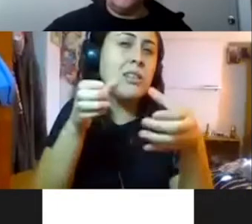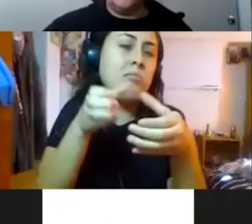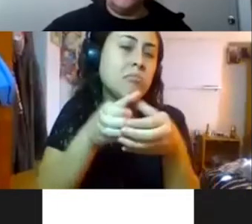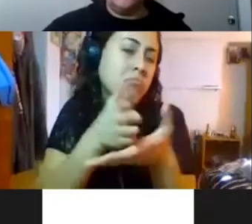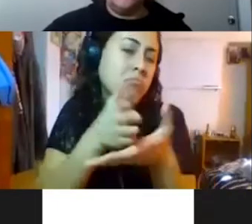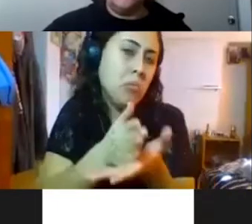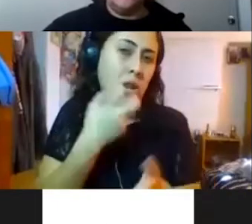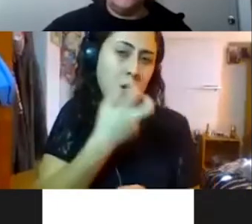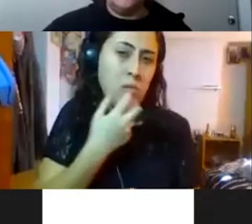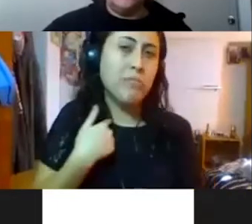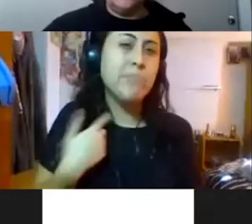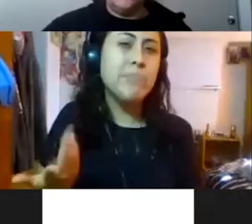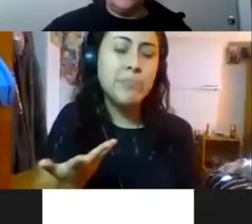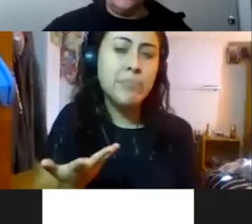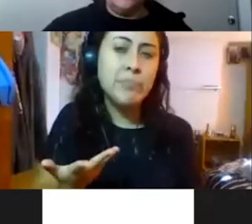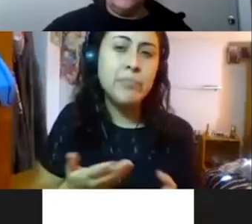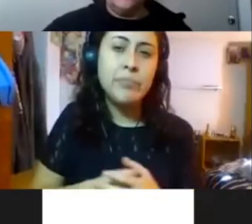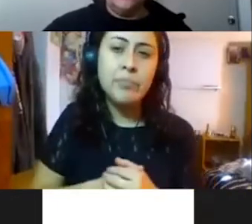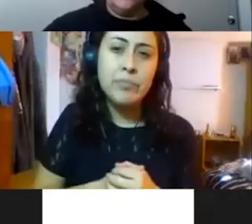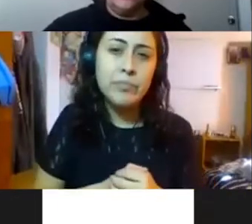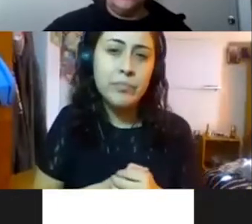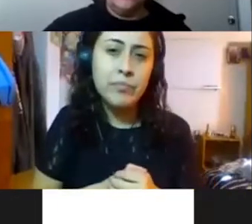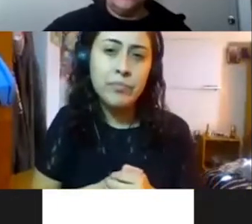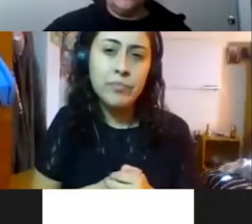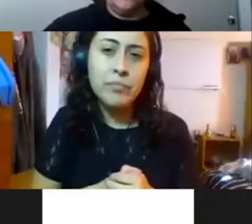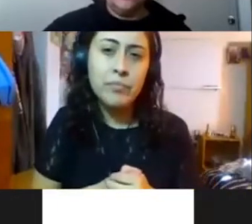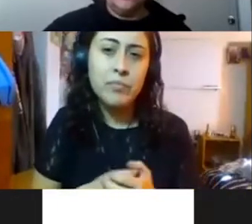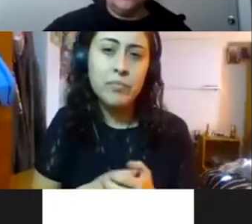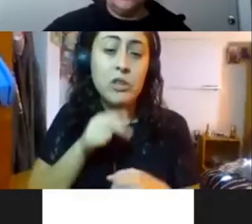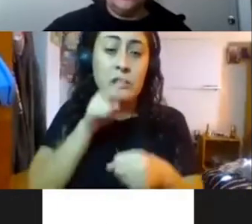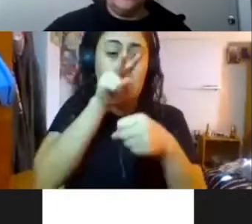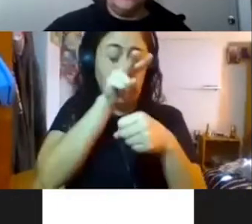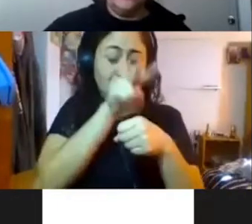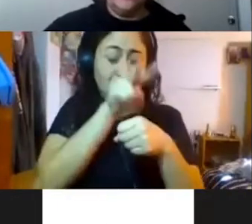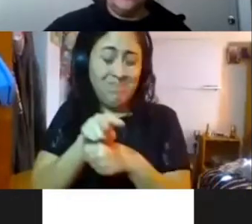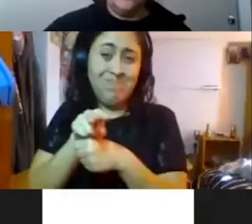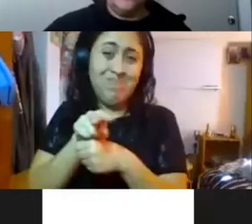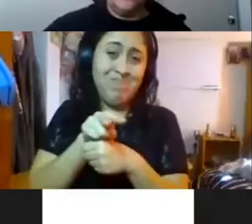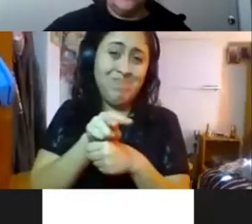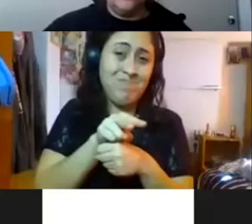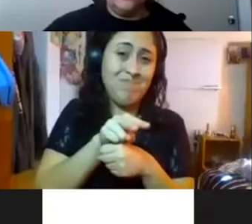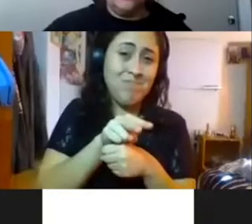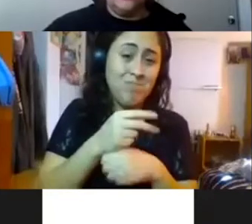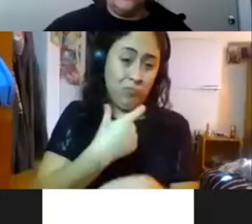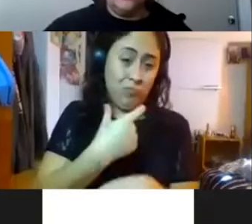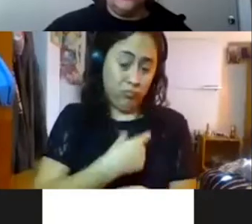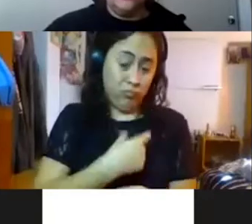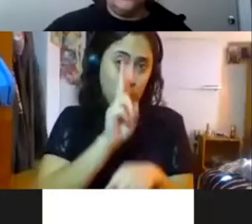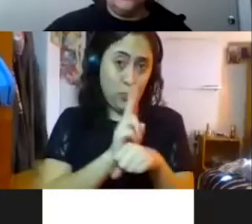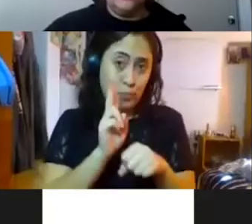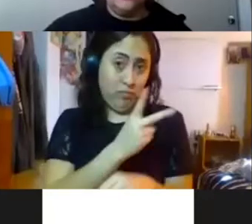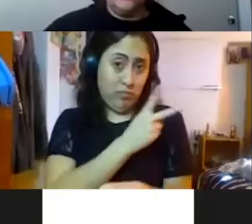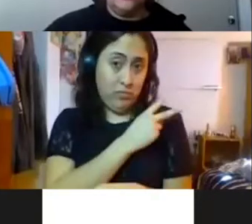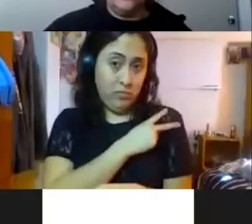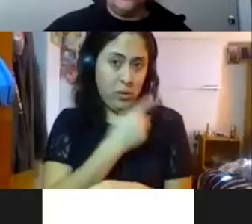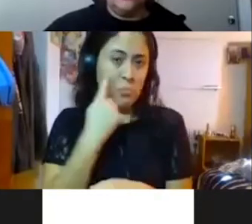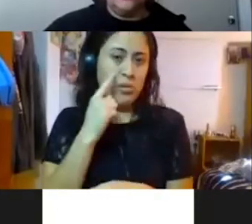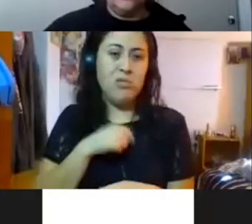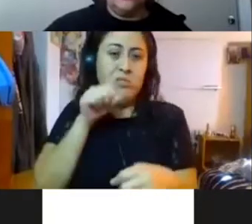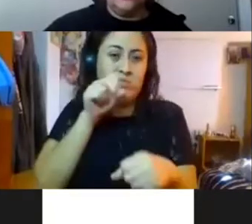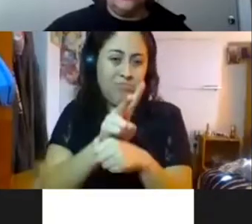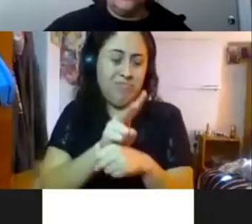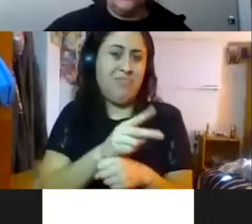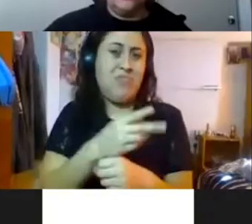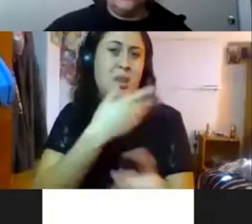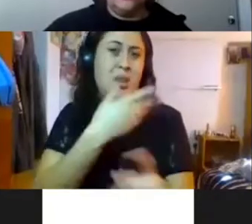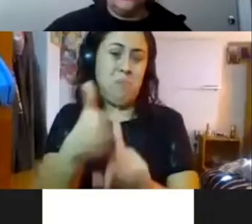tenido que ser testigo, digamos, en mi rol de profesora jefe de maltrato infantil